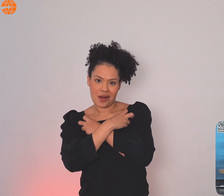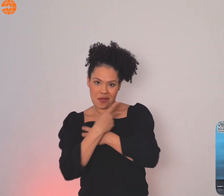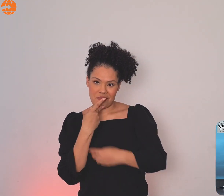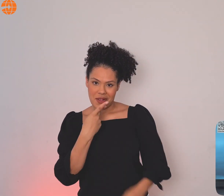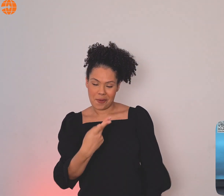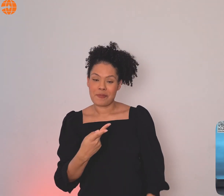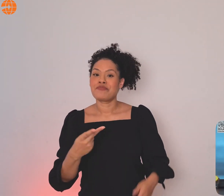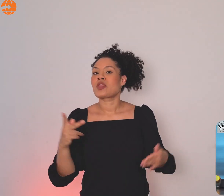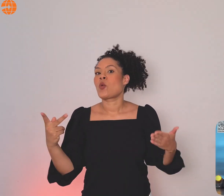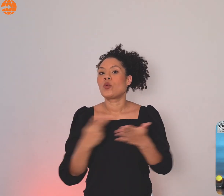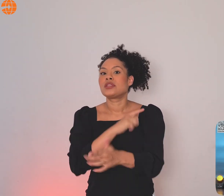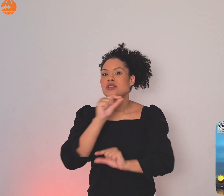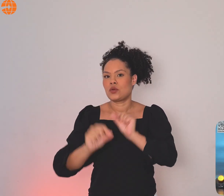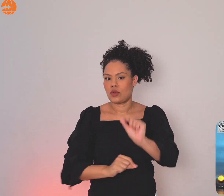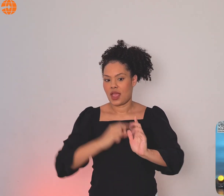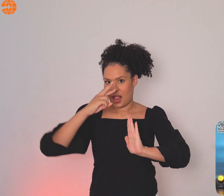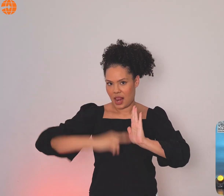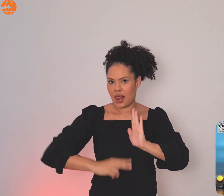vou ler agora para você.